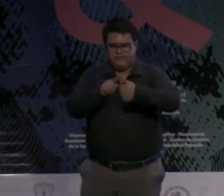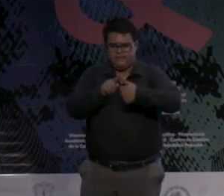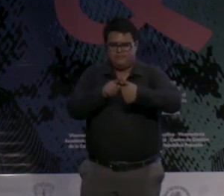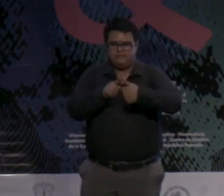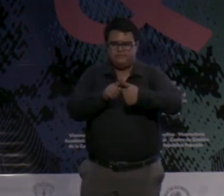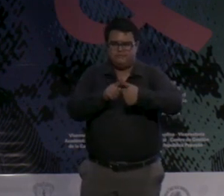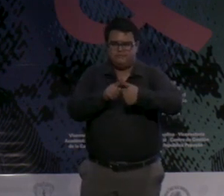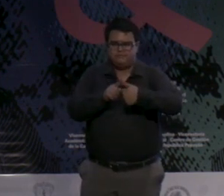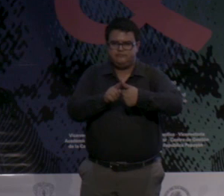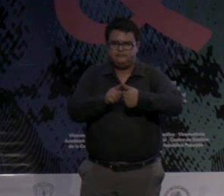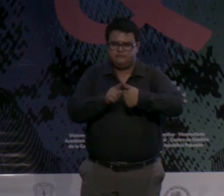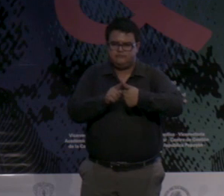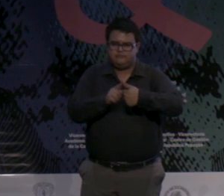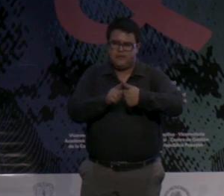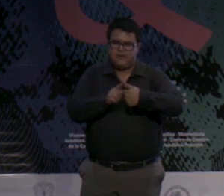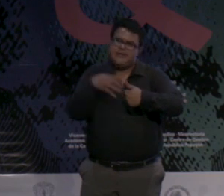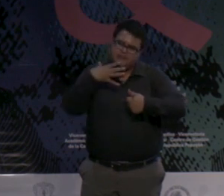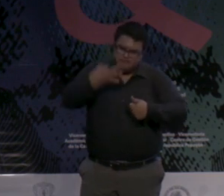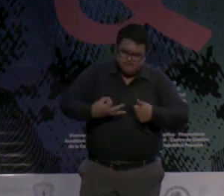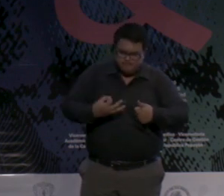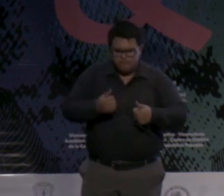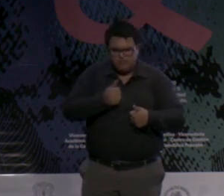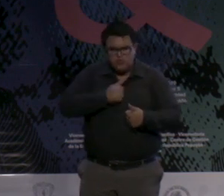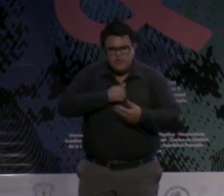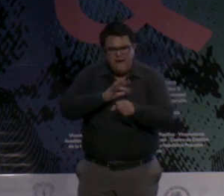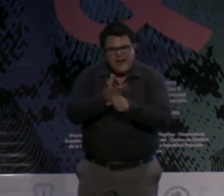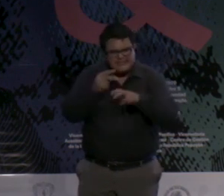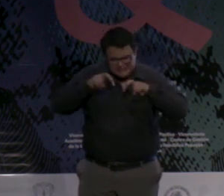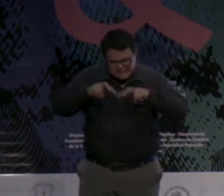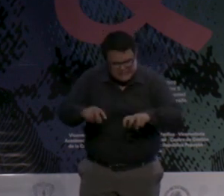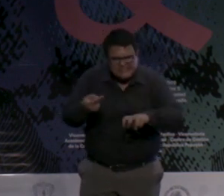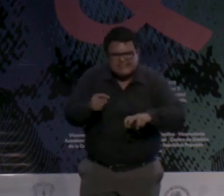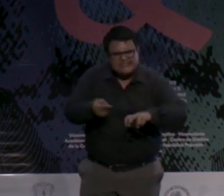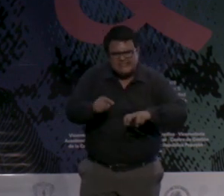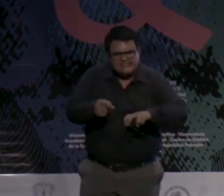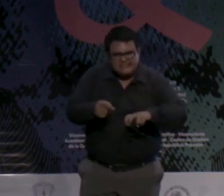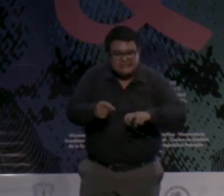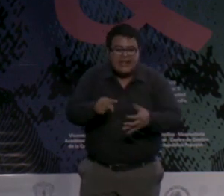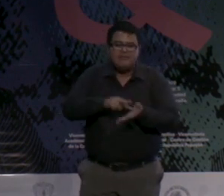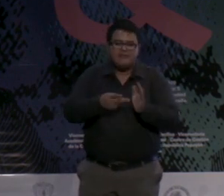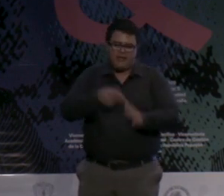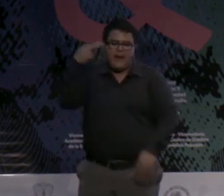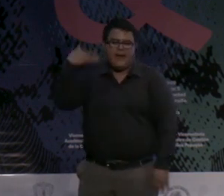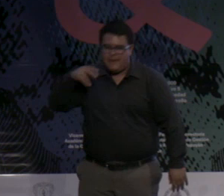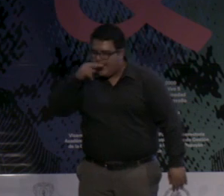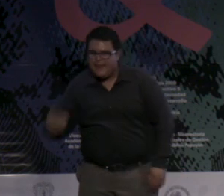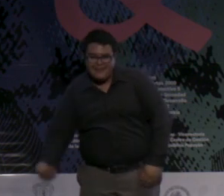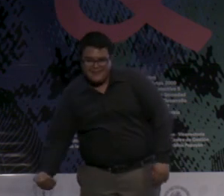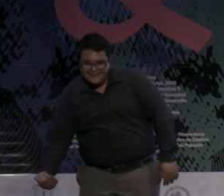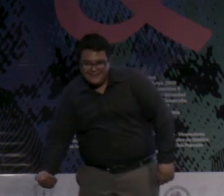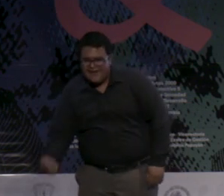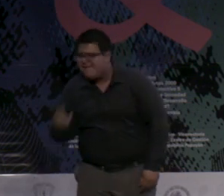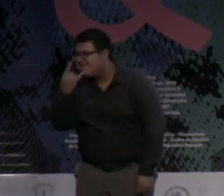de que los problemas que le interesan en la investigación son aquellos asuntos que le interesaban cuando tenía 5 años de